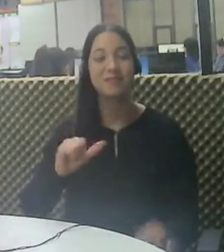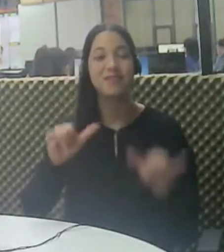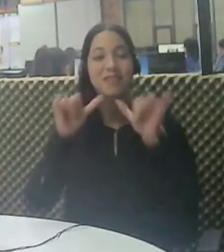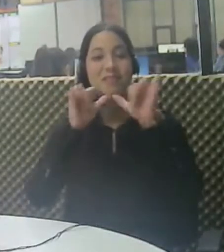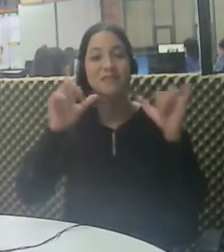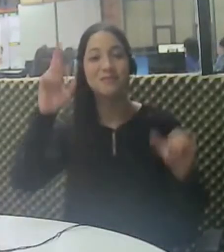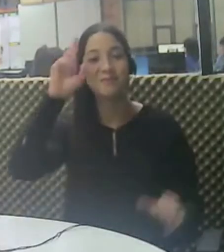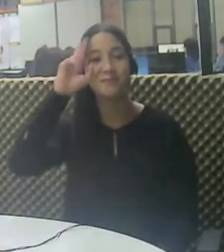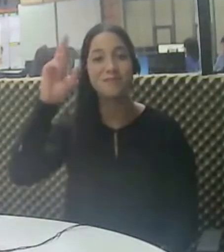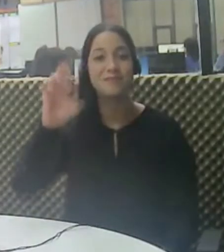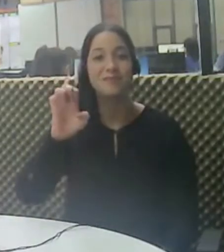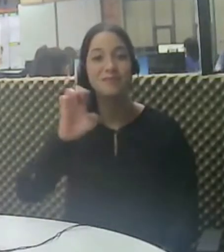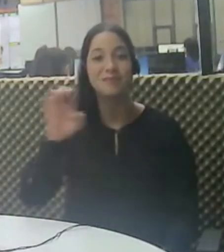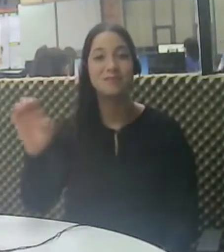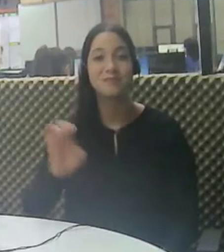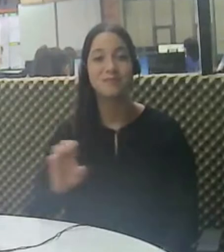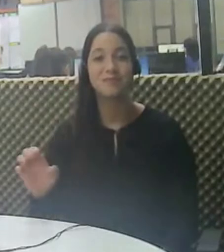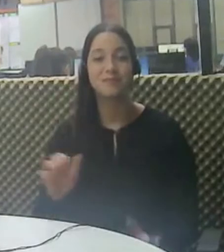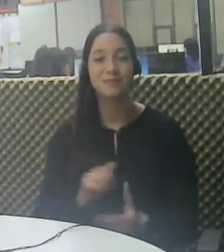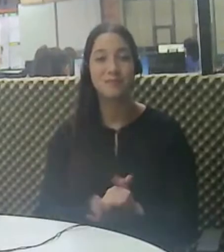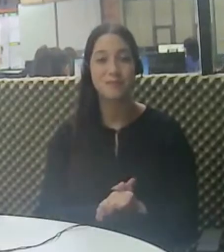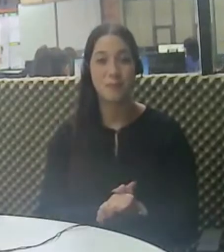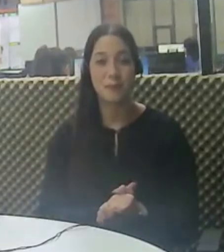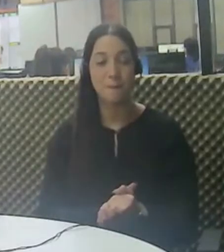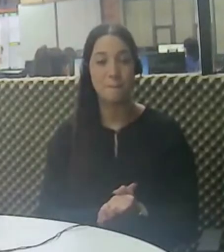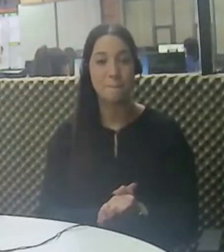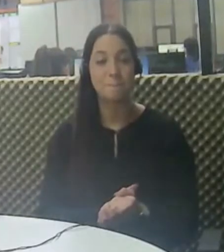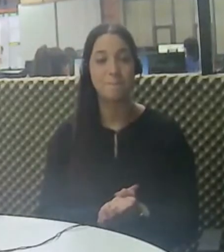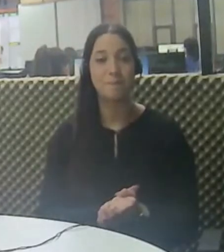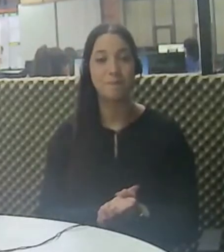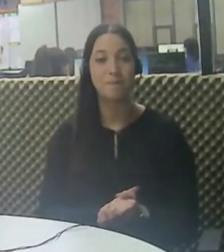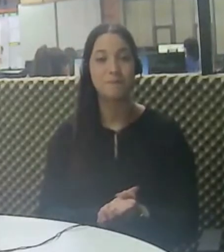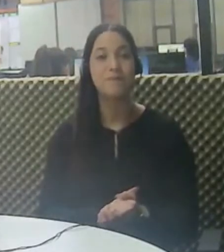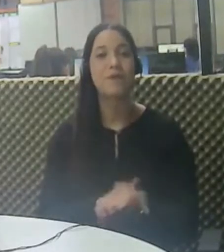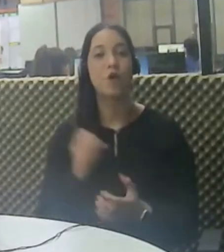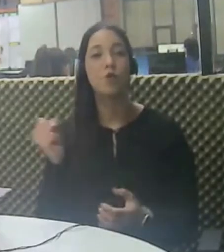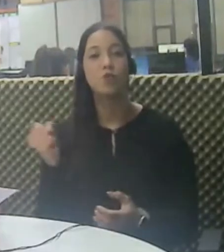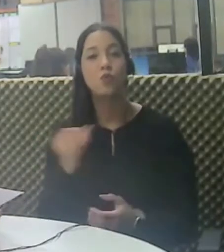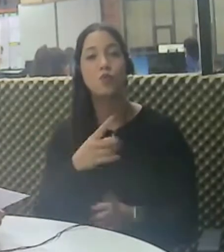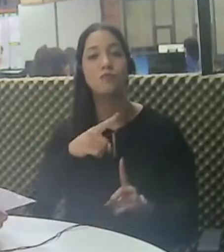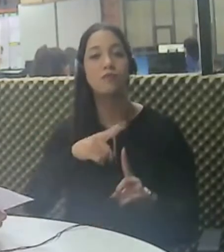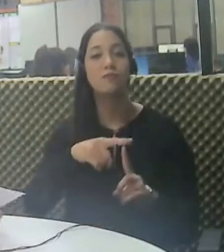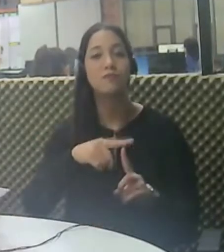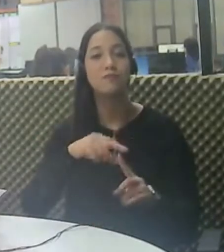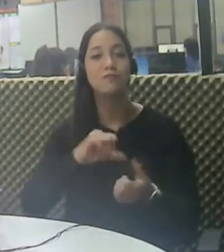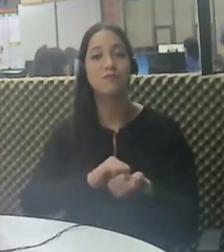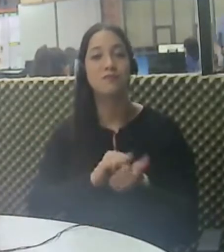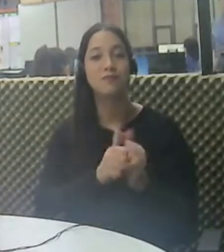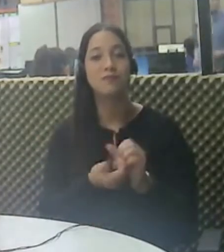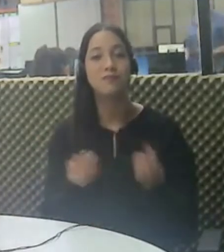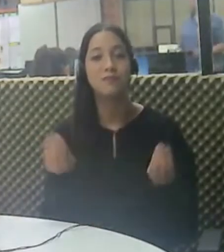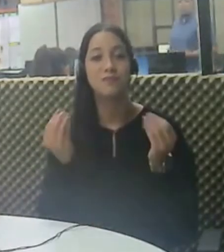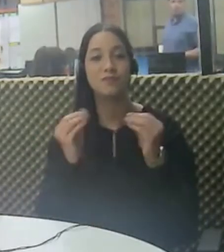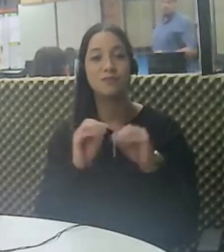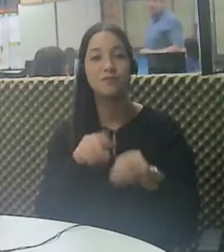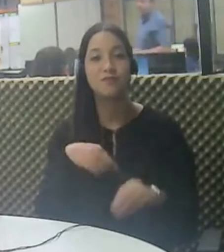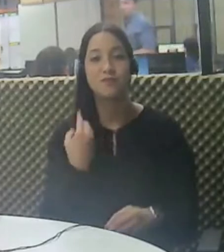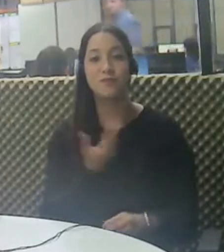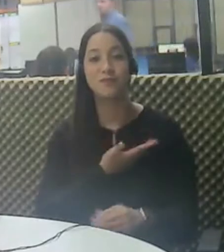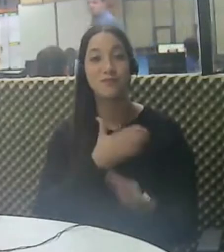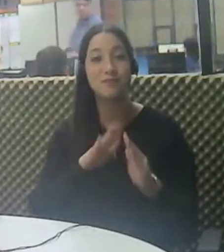do diretor da Futel, Edson Zanata. É mais uma modalidade que nós vamos introduzir na nossa